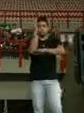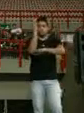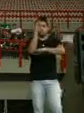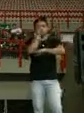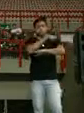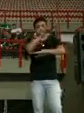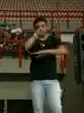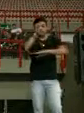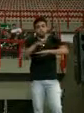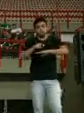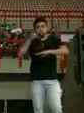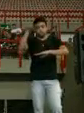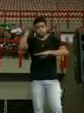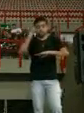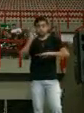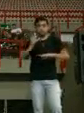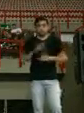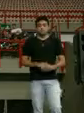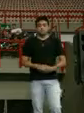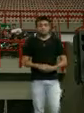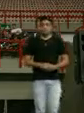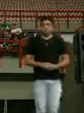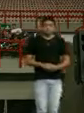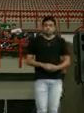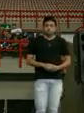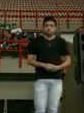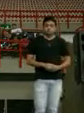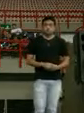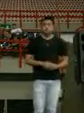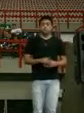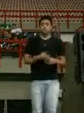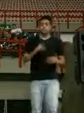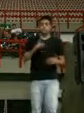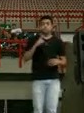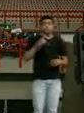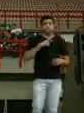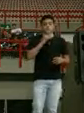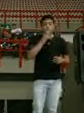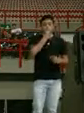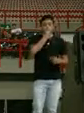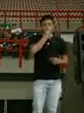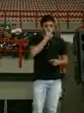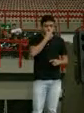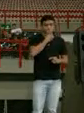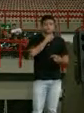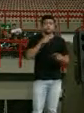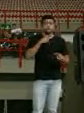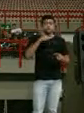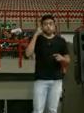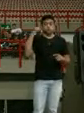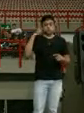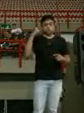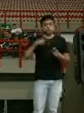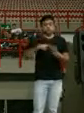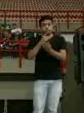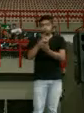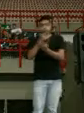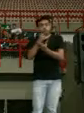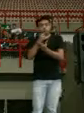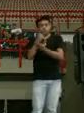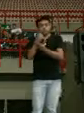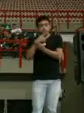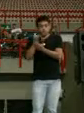aqui e a fórmulazinha que a gente vai usar. Então vamos lá. O som de um apito é analisado com o uso de um medidor, que